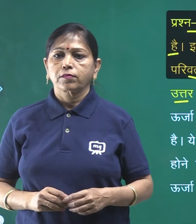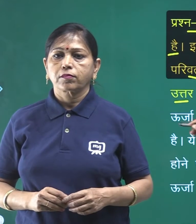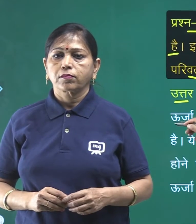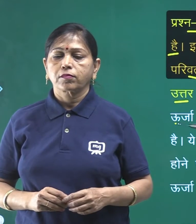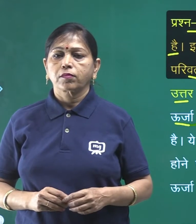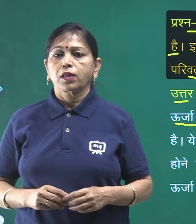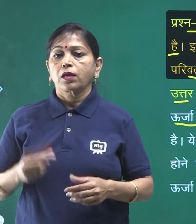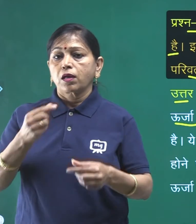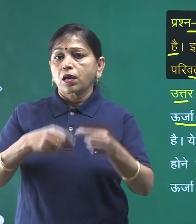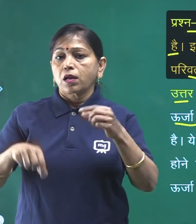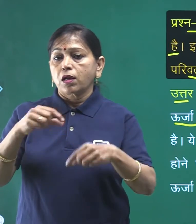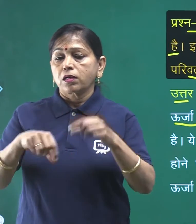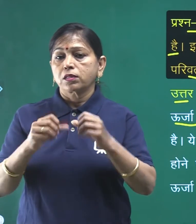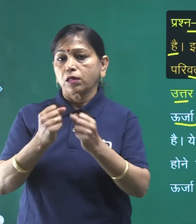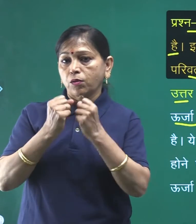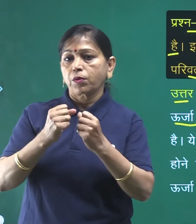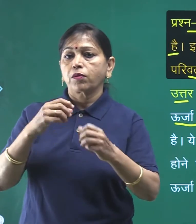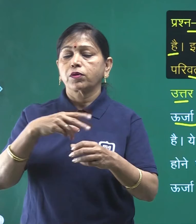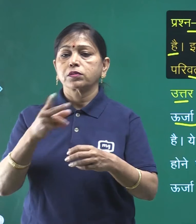रासायनिक ऊर्जा से